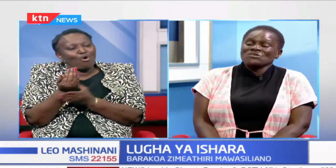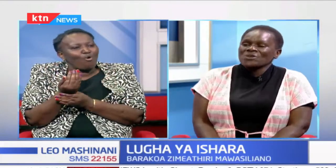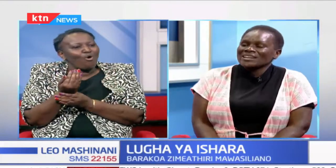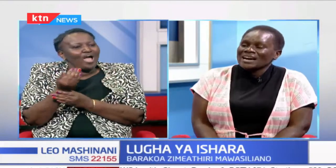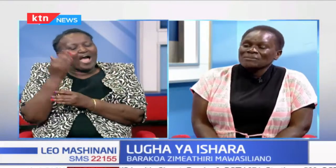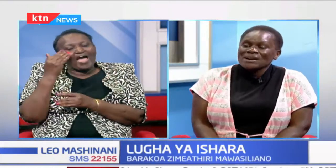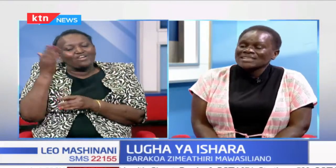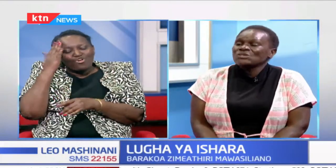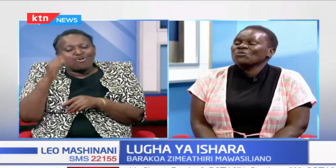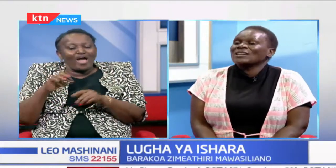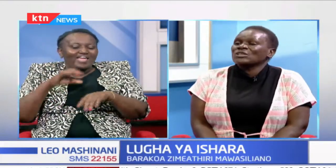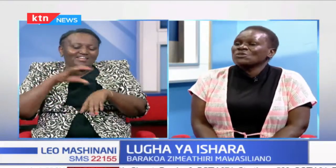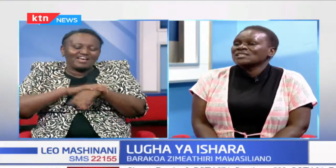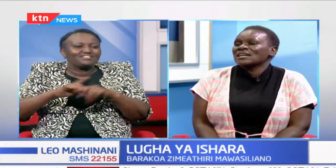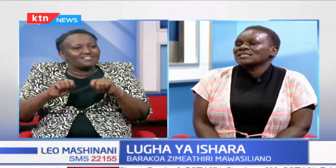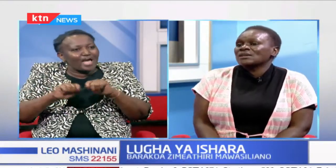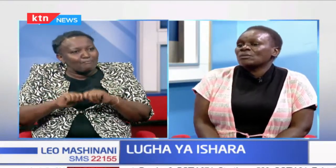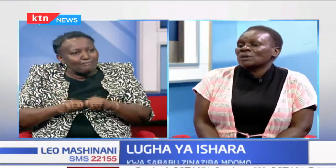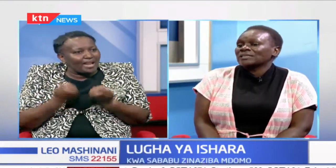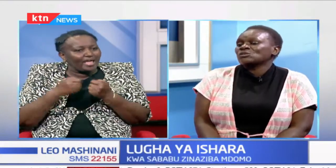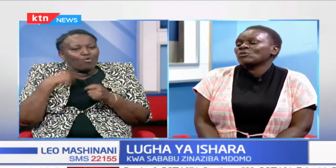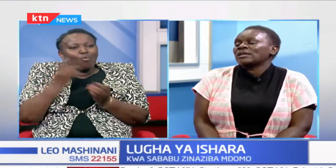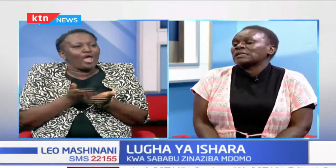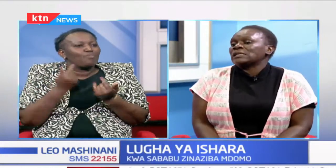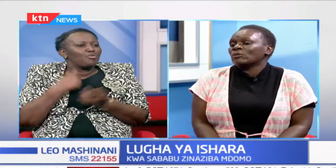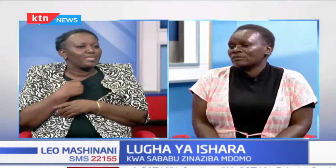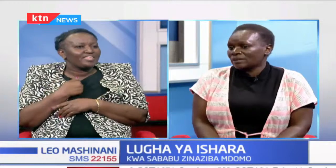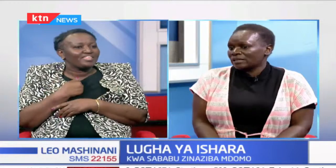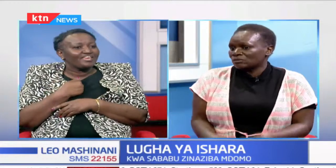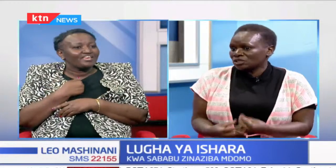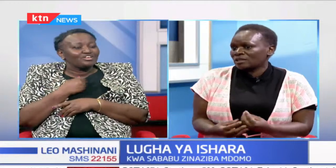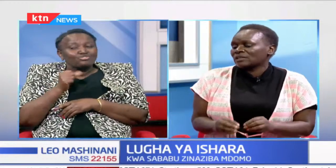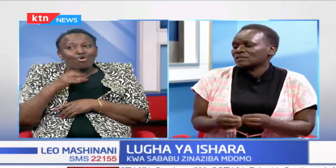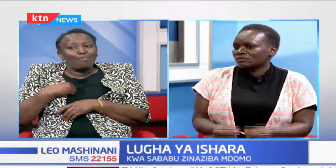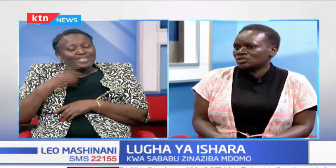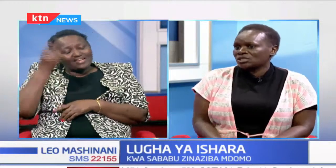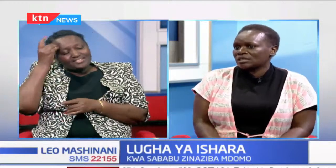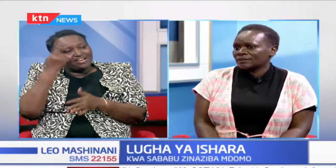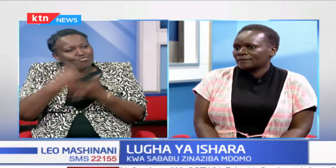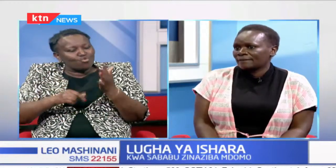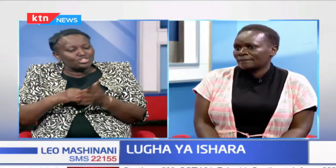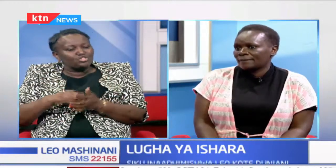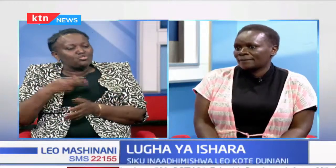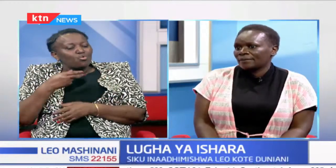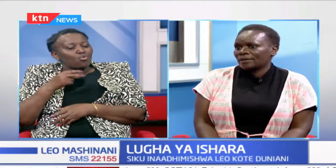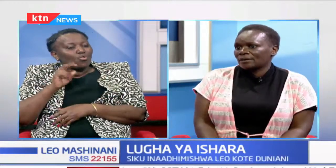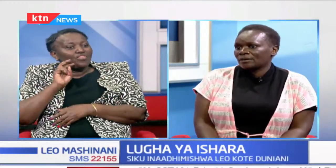Mimi sikuwa na habari, sikuwa najua nitaanze hapa. Hata sikuwa nilikuwa nafikiria nikimshika hivi atavunjika.